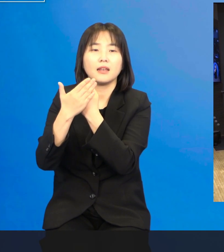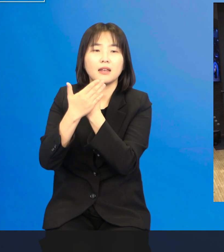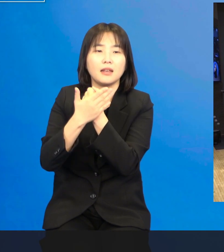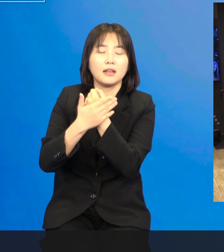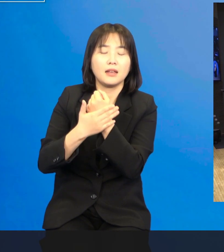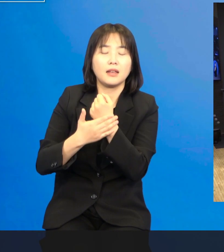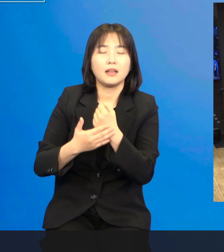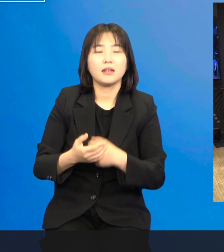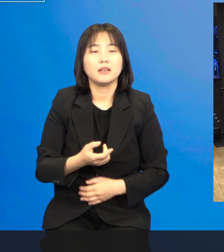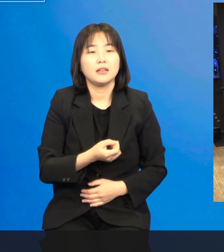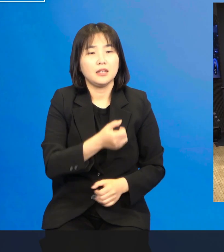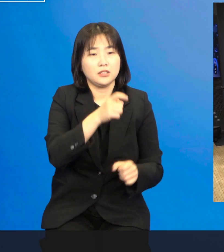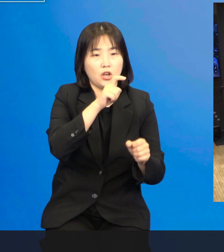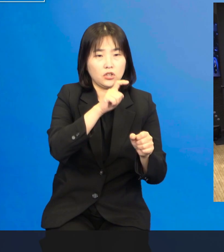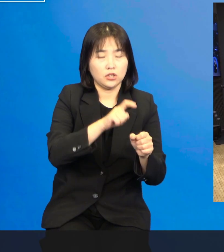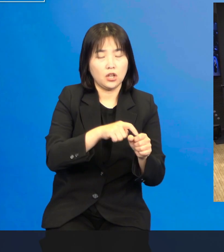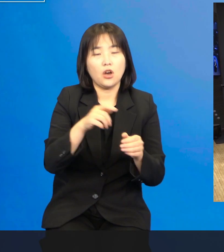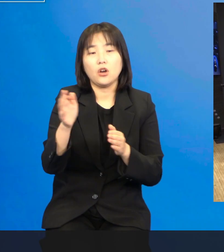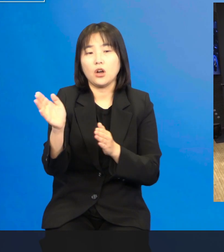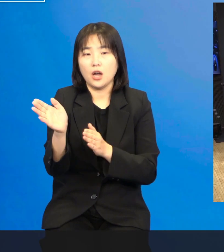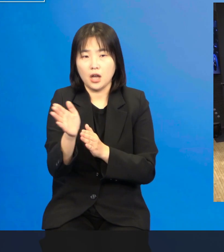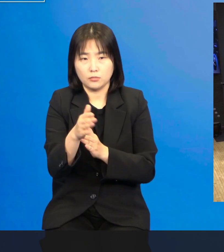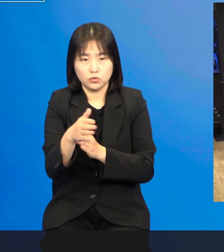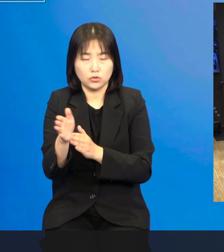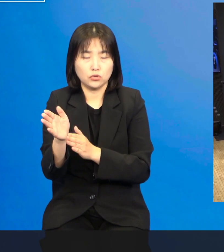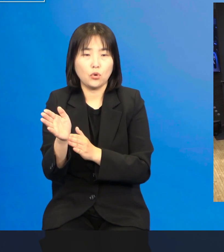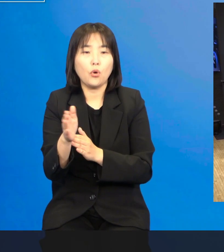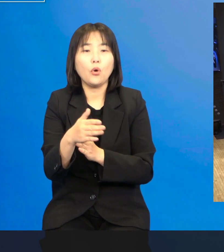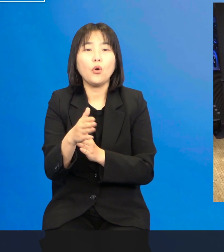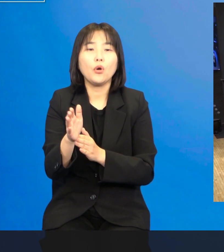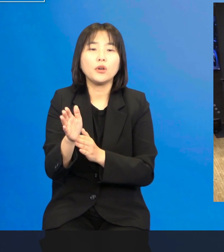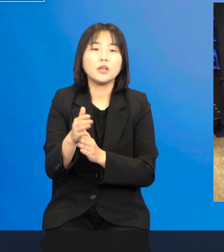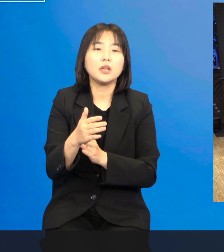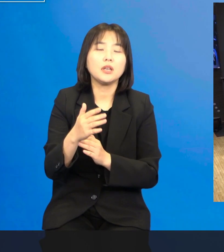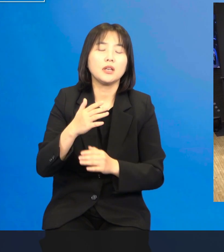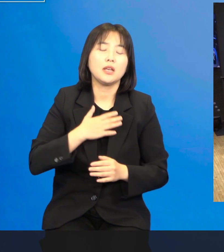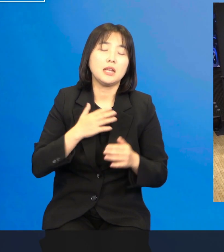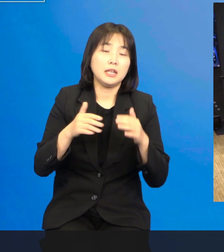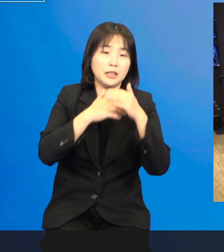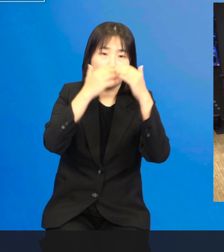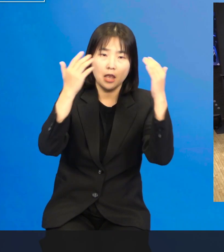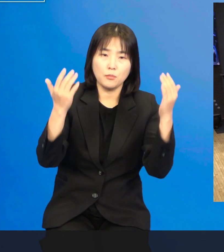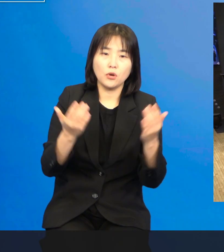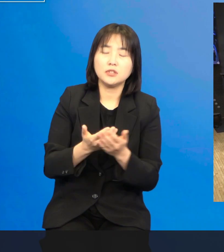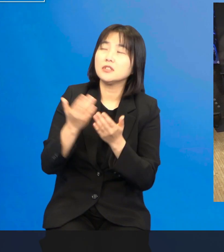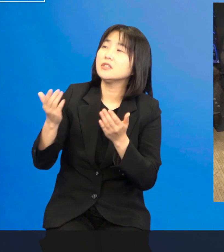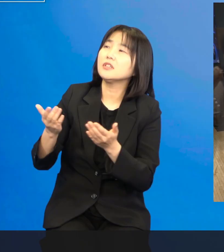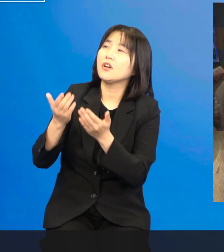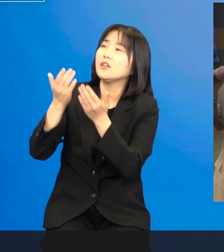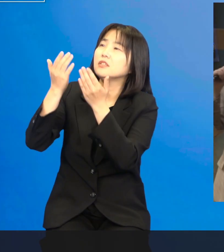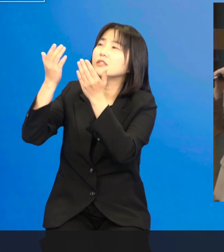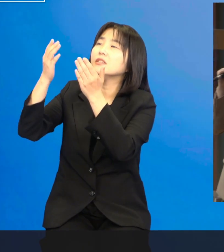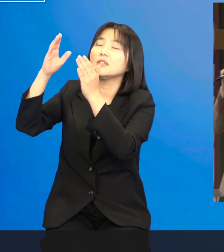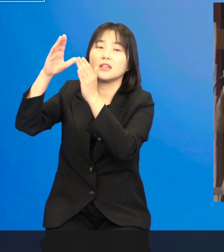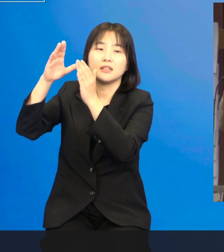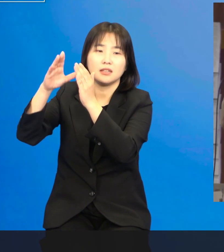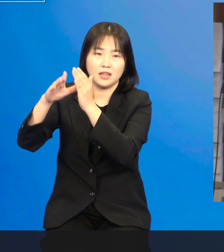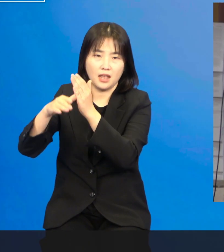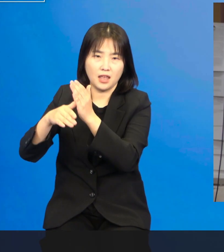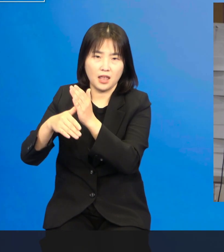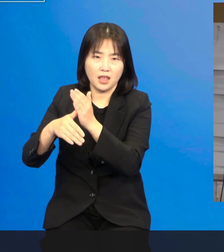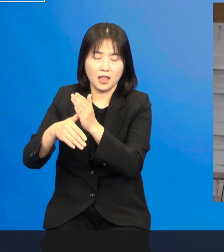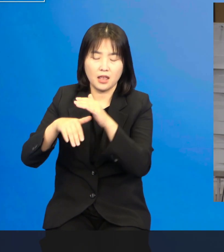모든 걸 드릴 때, 적은 떡과 물고기 내가 든 걸